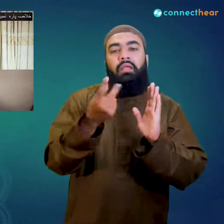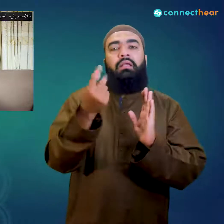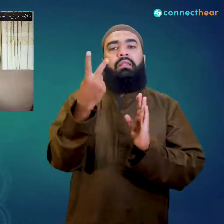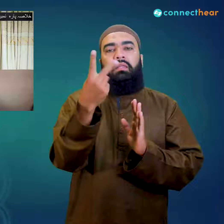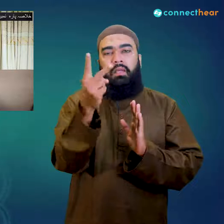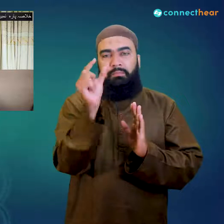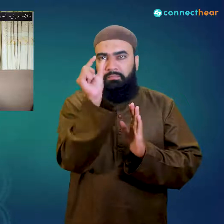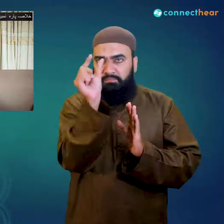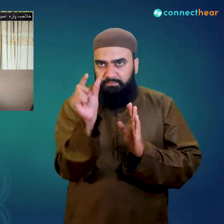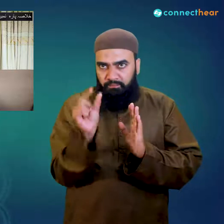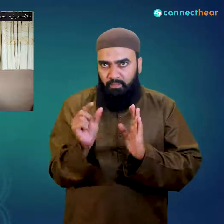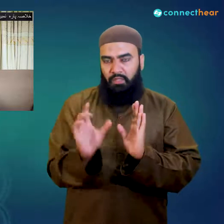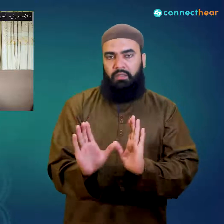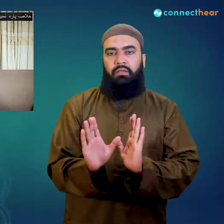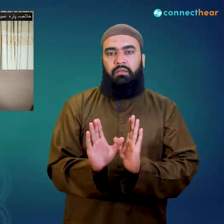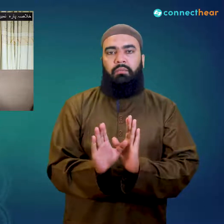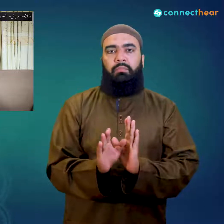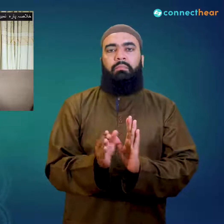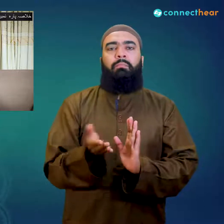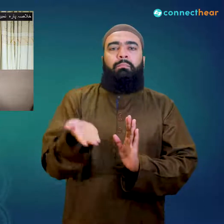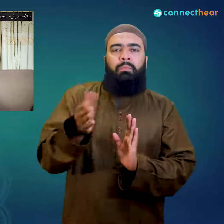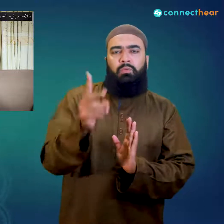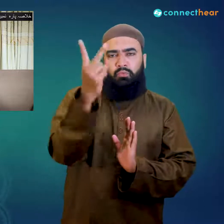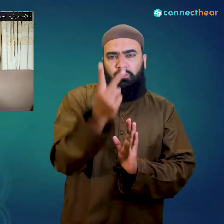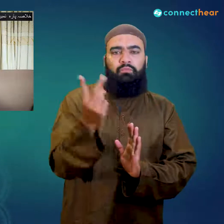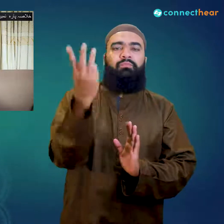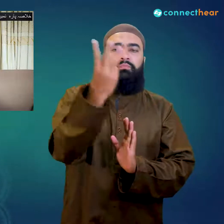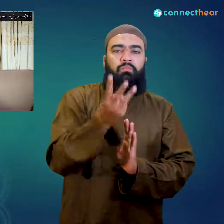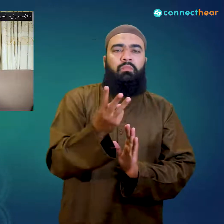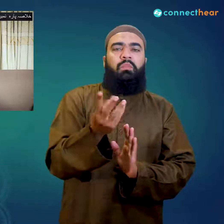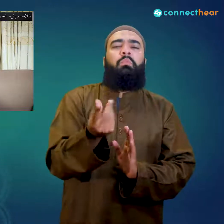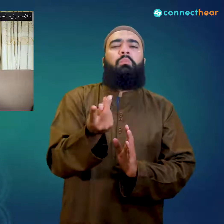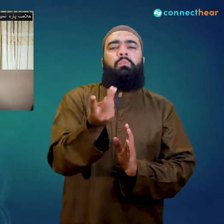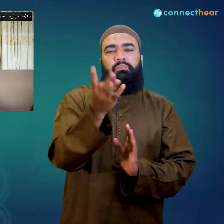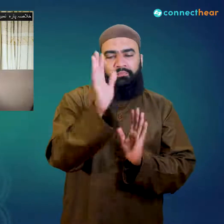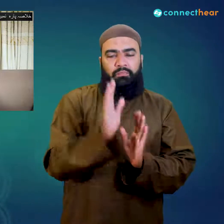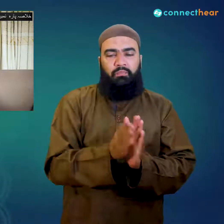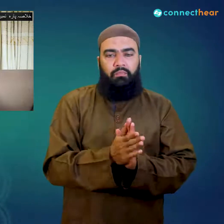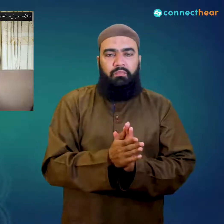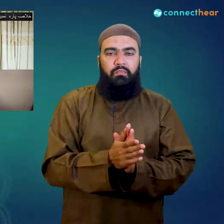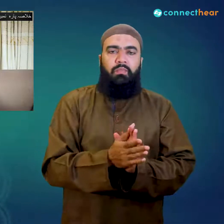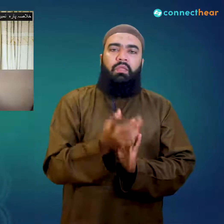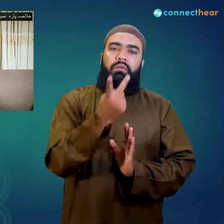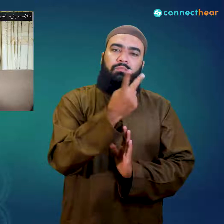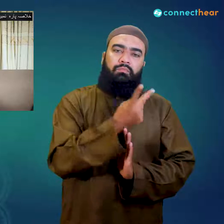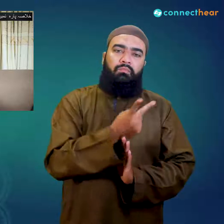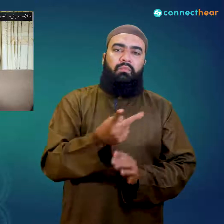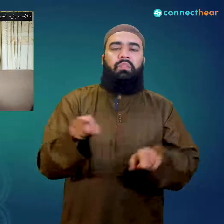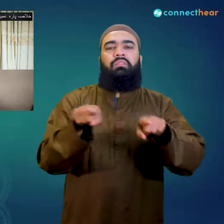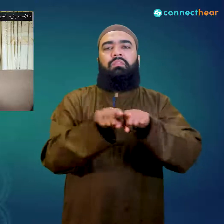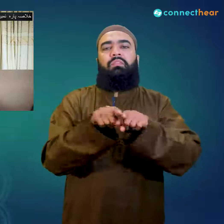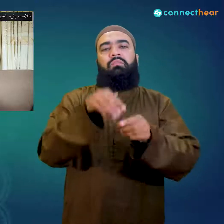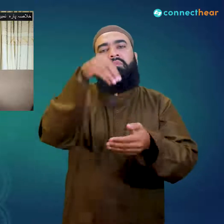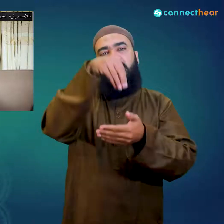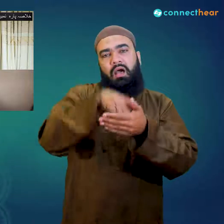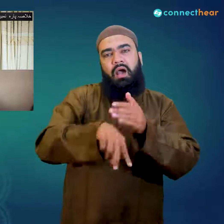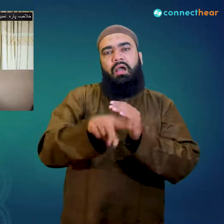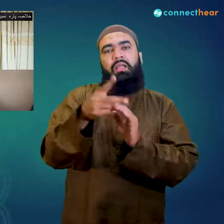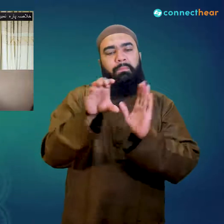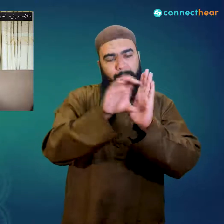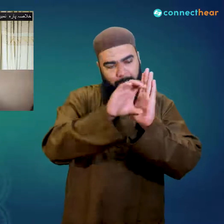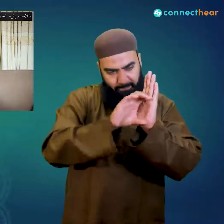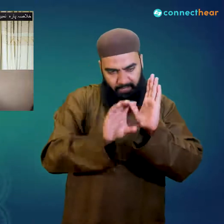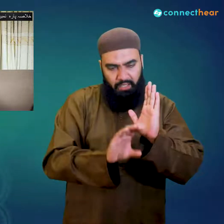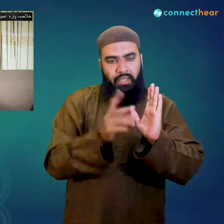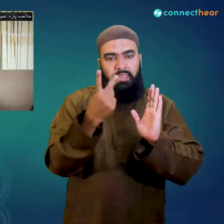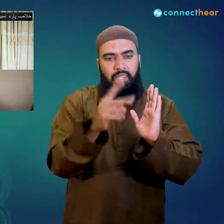یہ الف لام میم پہلا، سیقول دوسرا، تلک الرسل تیسرا وغیرہ۔ اسی طرح آخر تک 30 پاروں